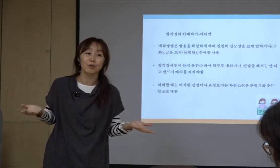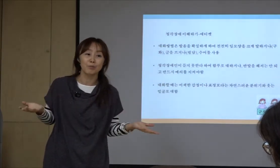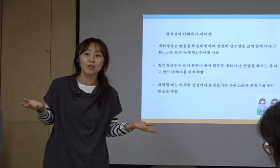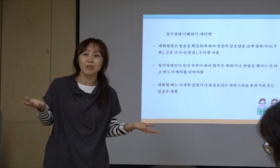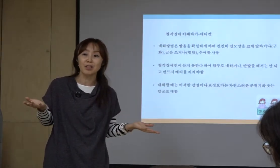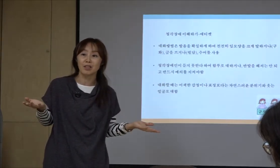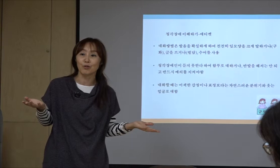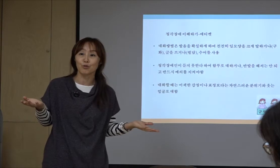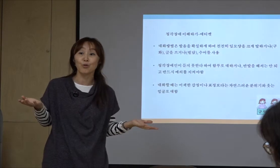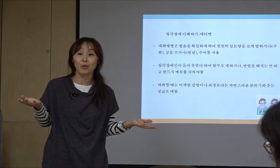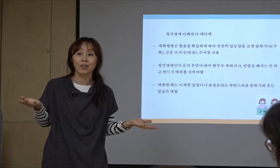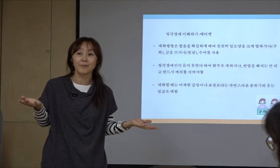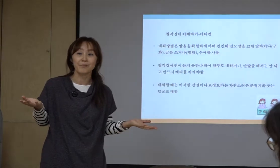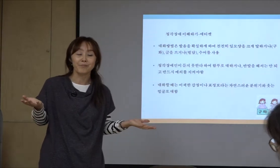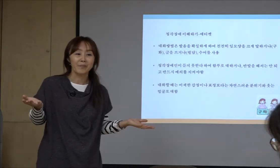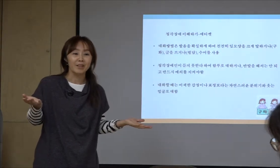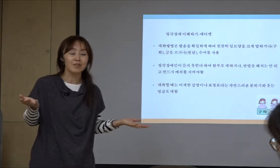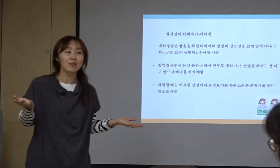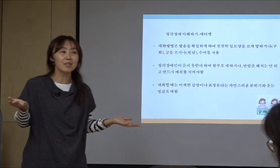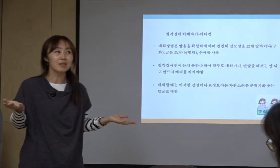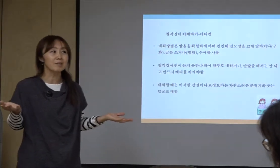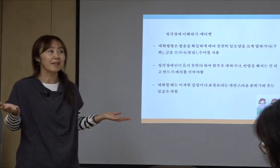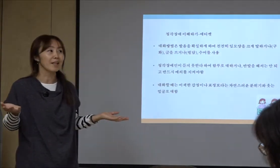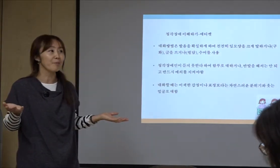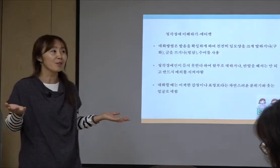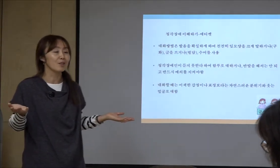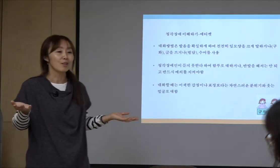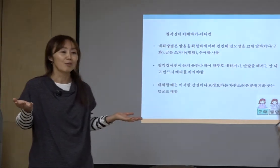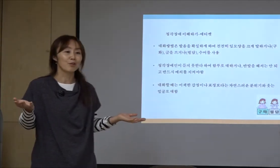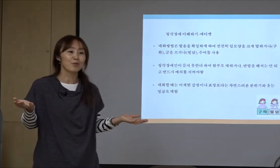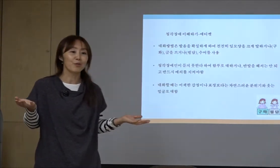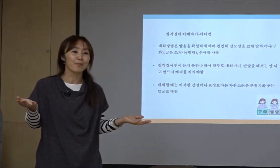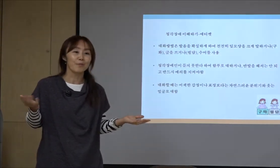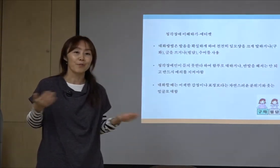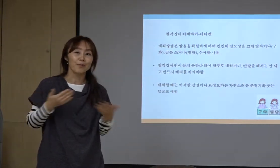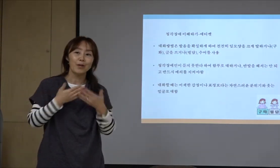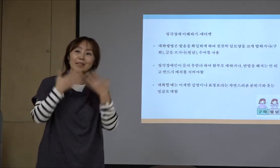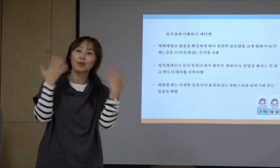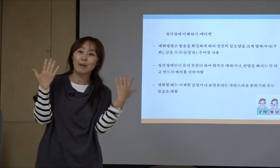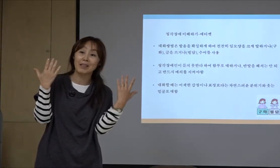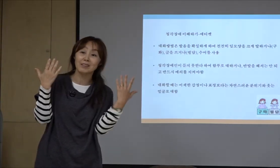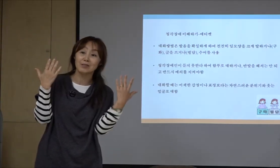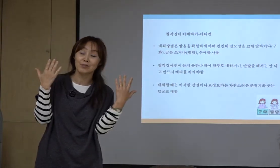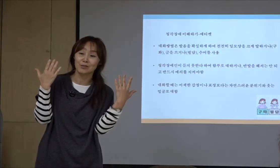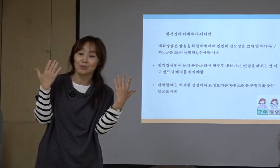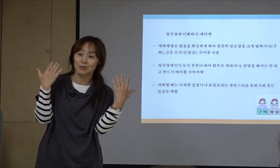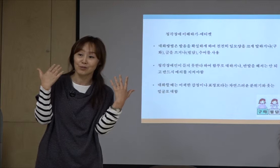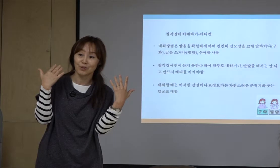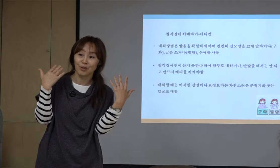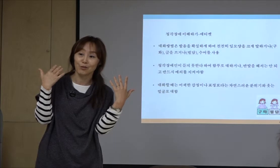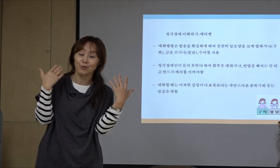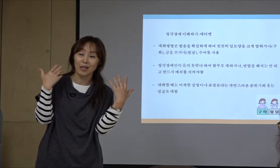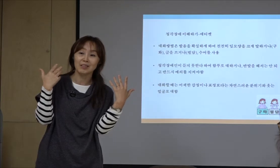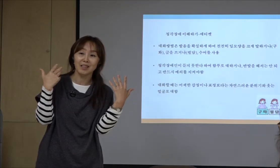얼굴 표정이 되게 중요해요. 그래서 청각장애인들 만나면 우선 좀 환하고 밝은 얼굴로 하는